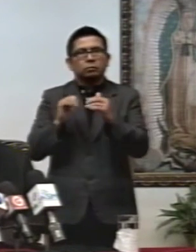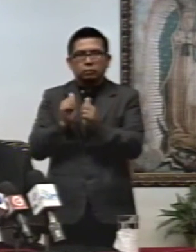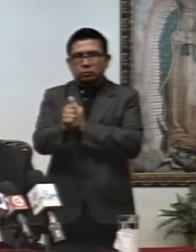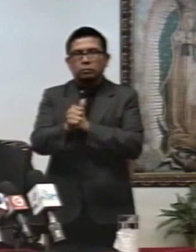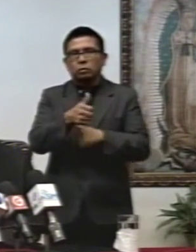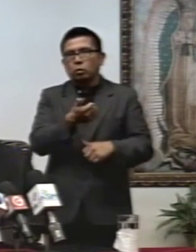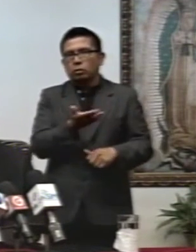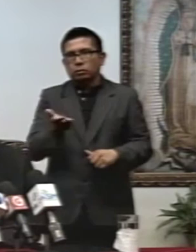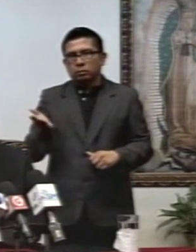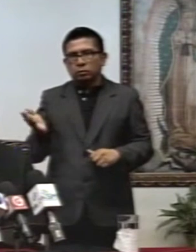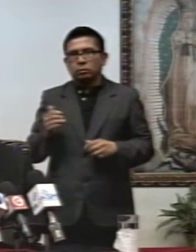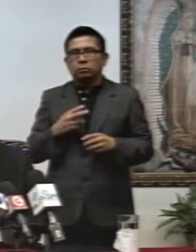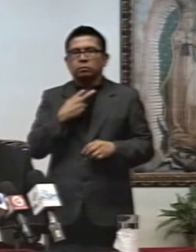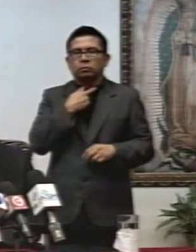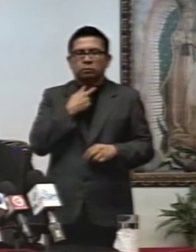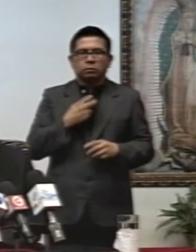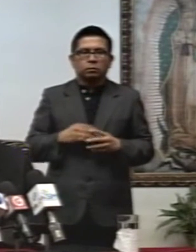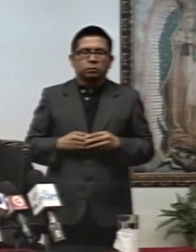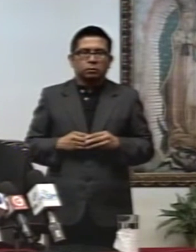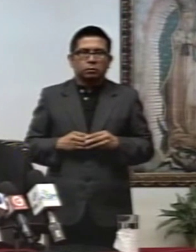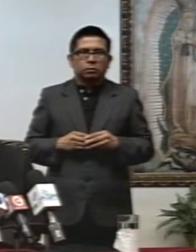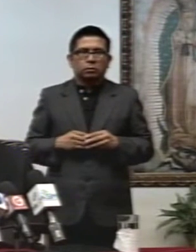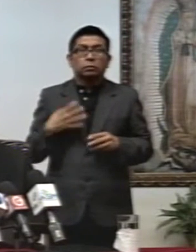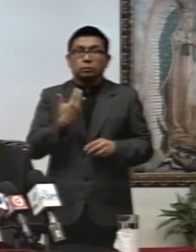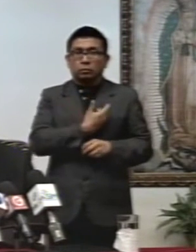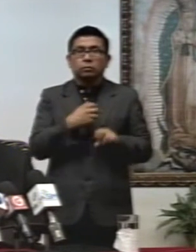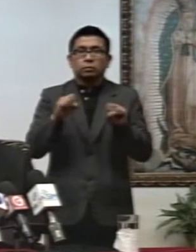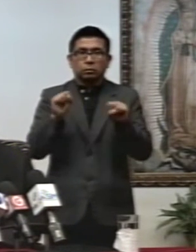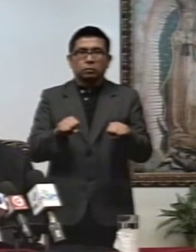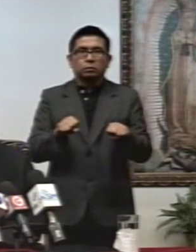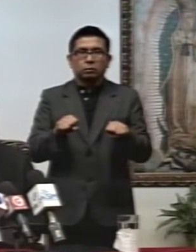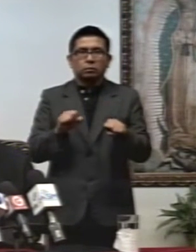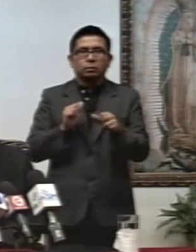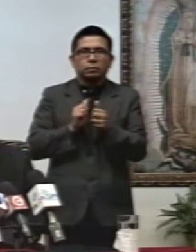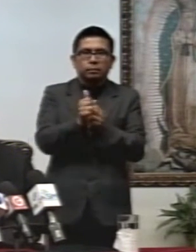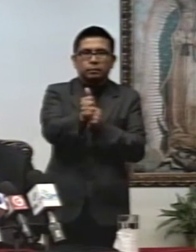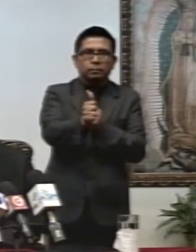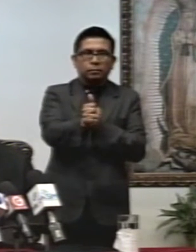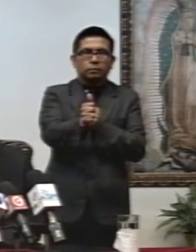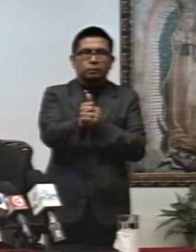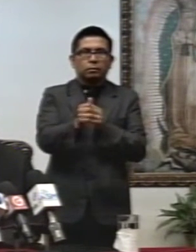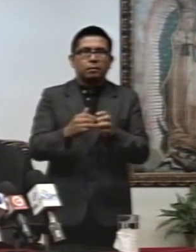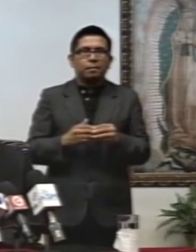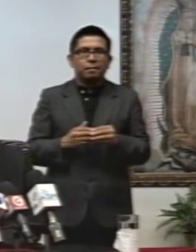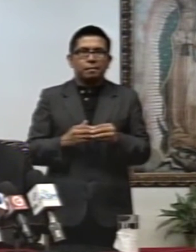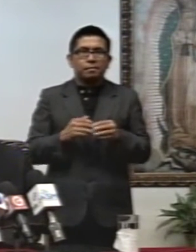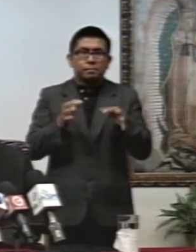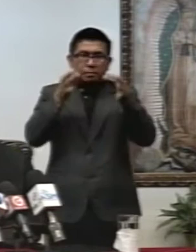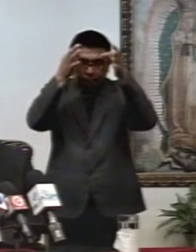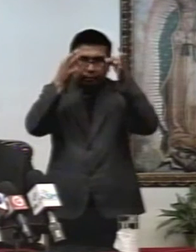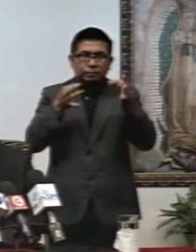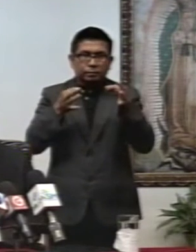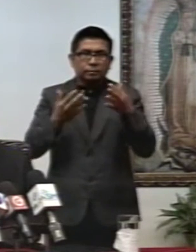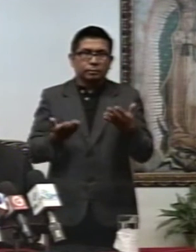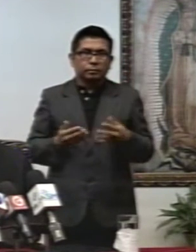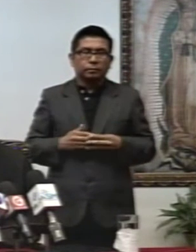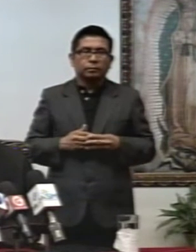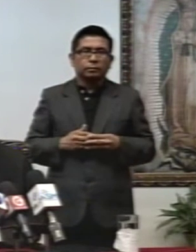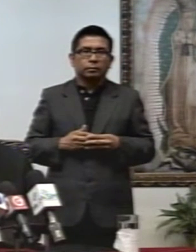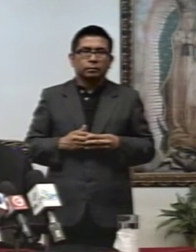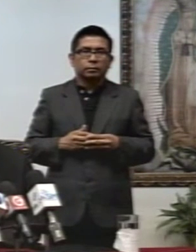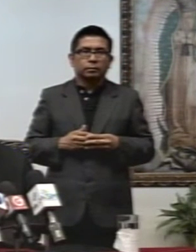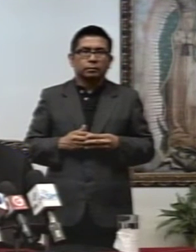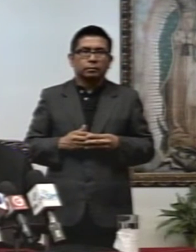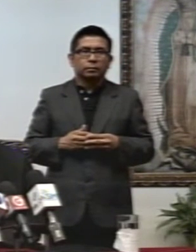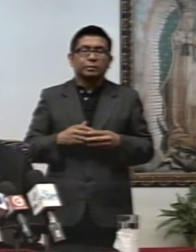yo. De modo que podamos salir adelante. Es la manera de salir adelante. La nación